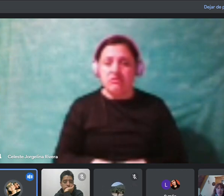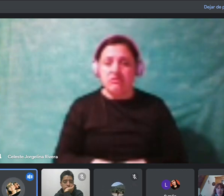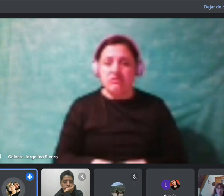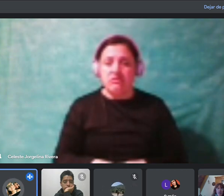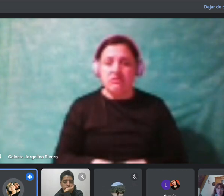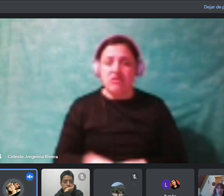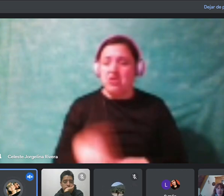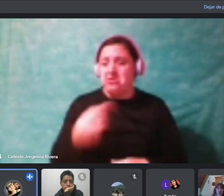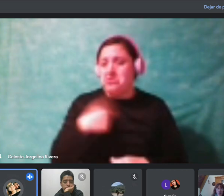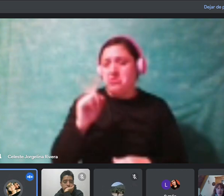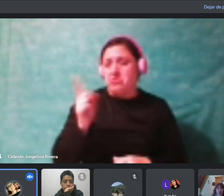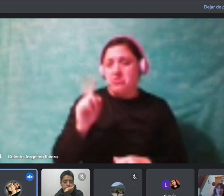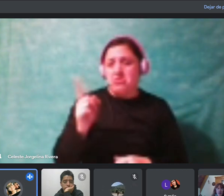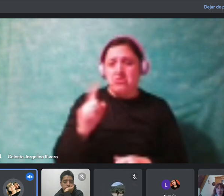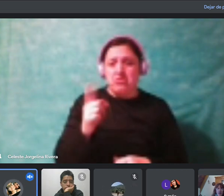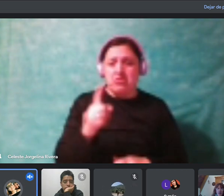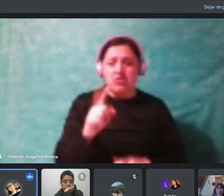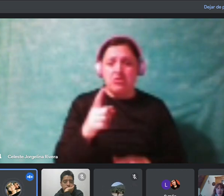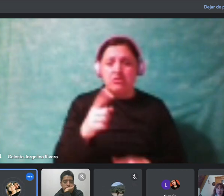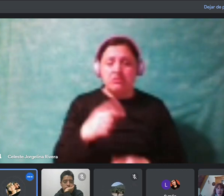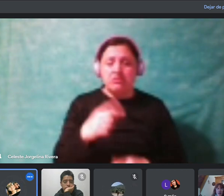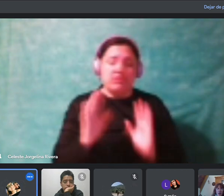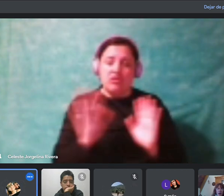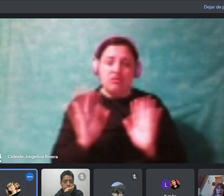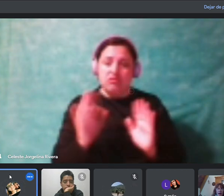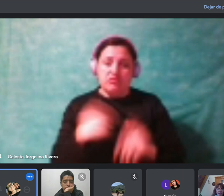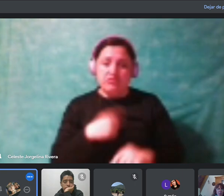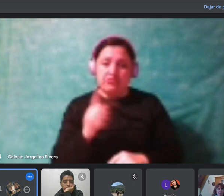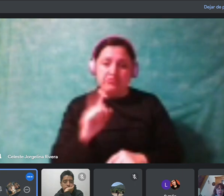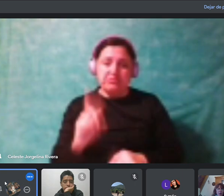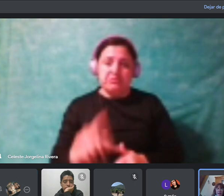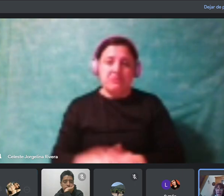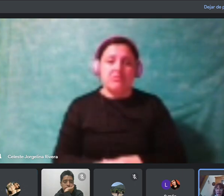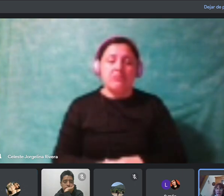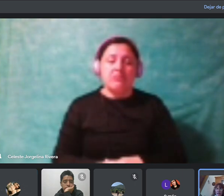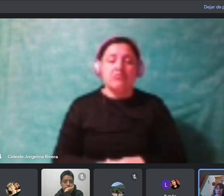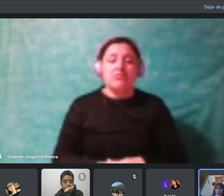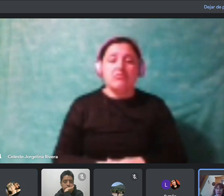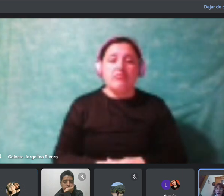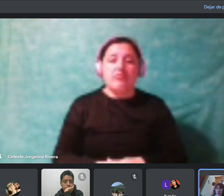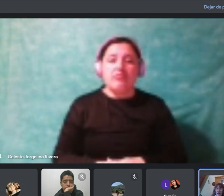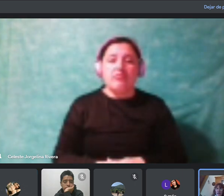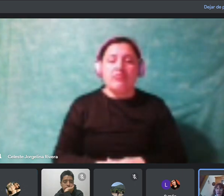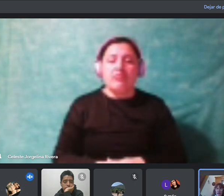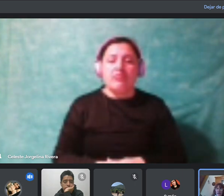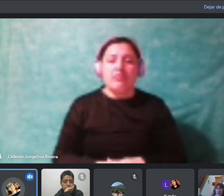No, yo dije de cristal. No. Ah, ¿cómo, Paola?